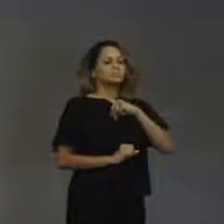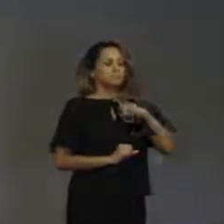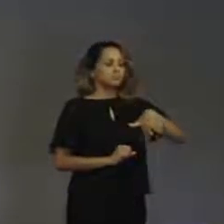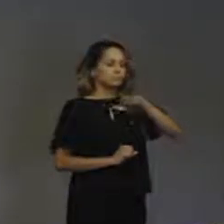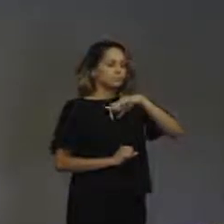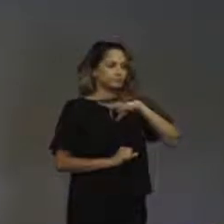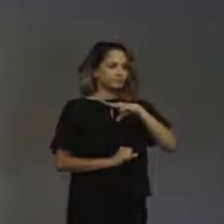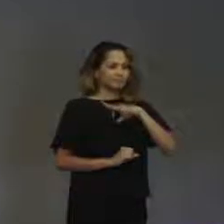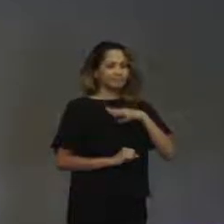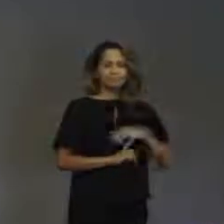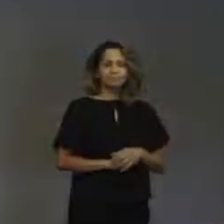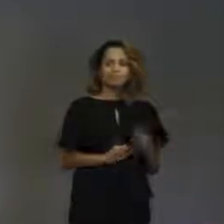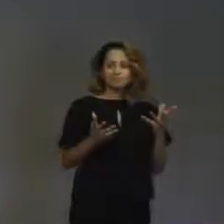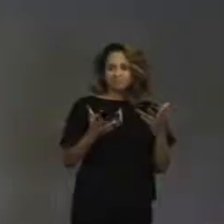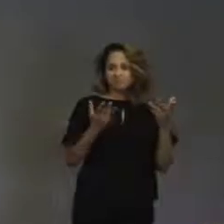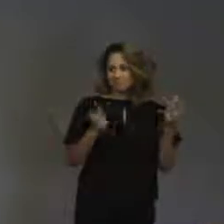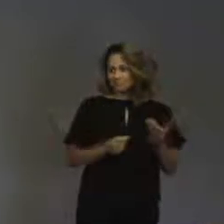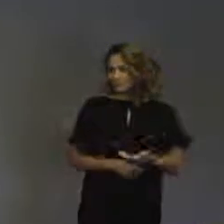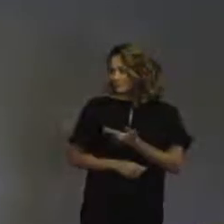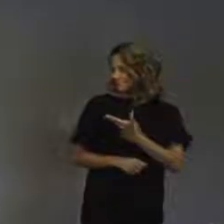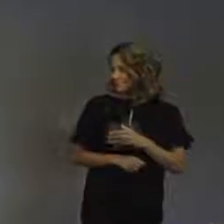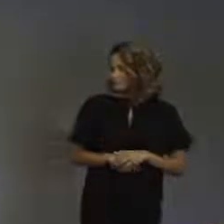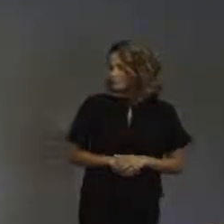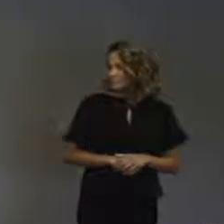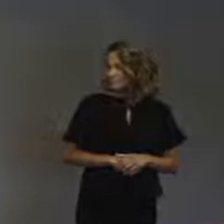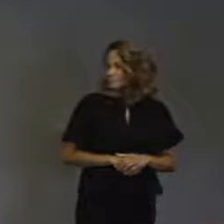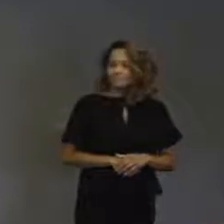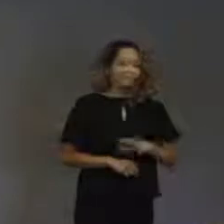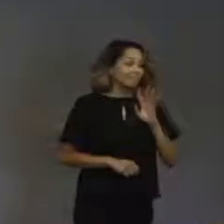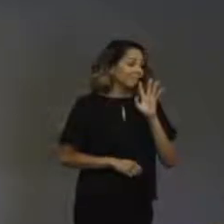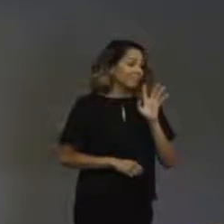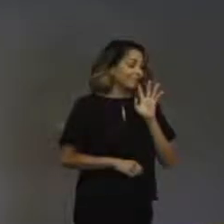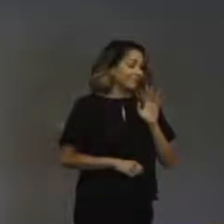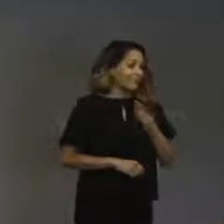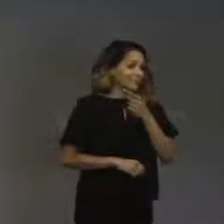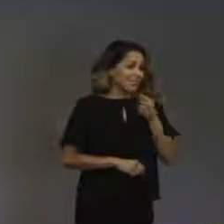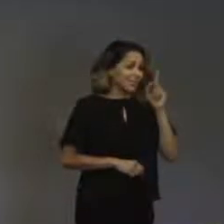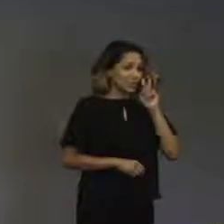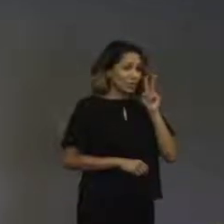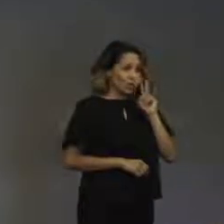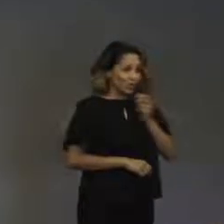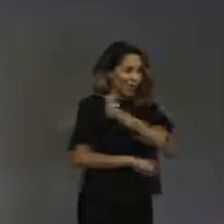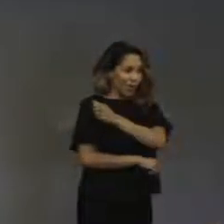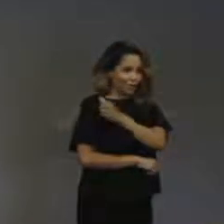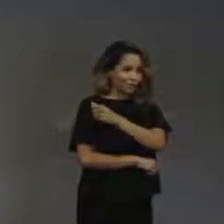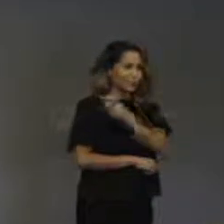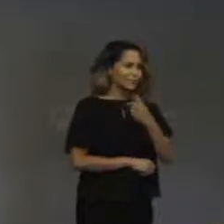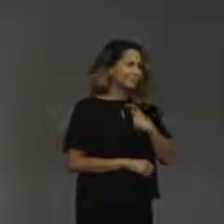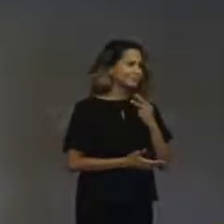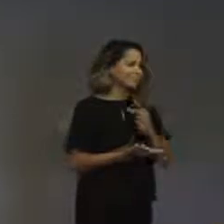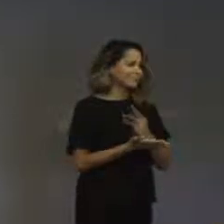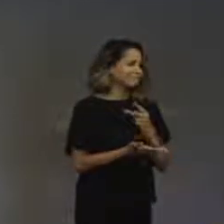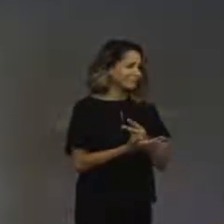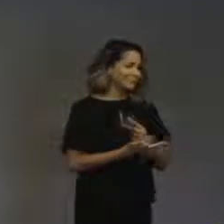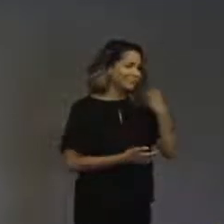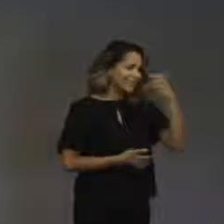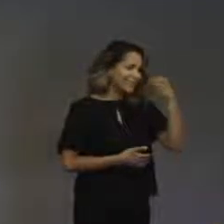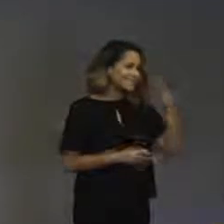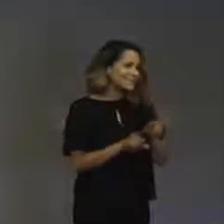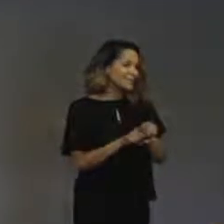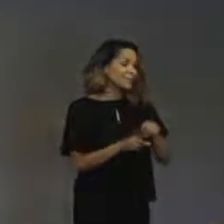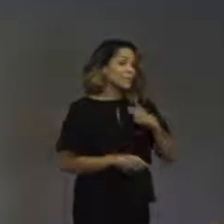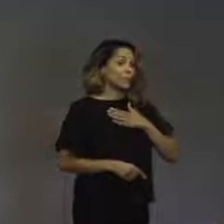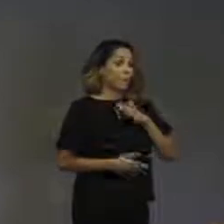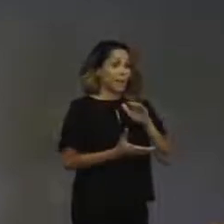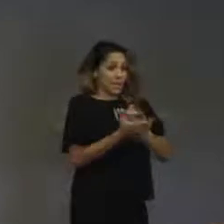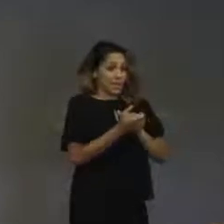Maravilha. Por favor. É legal ver isso do seu aluno, porque eu vivo isso, né? Você falou, meu marido é estrangeiro. Às vezes, passeio de domingo